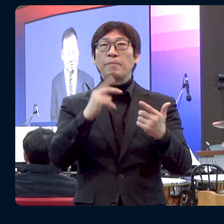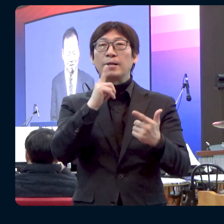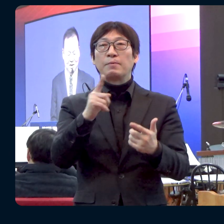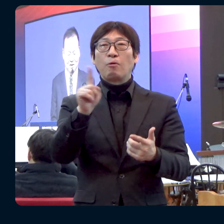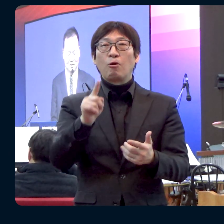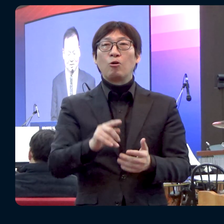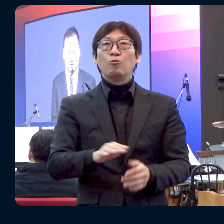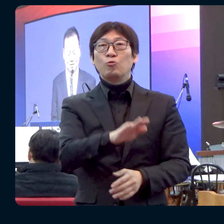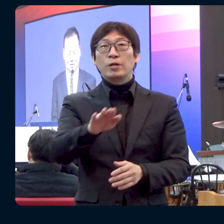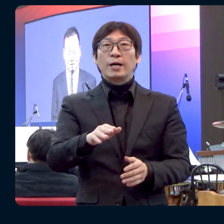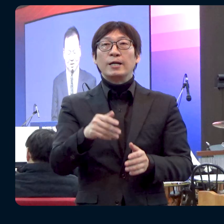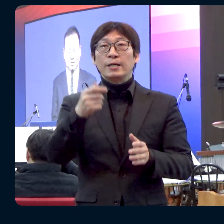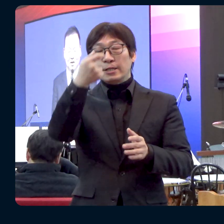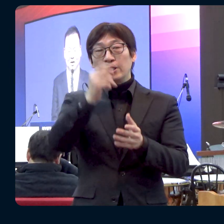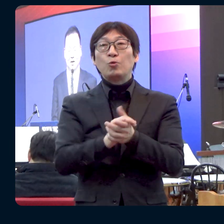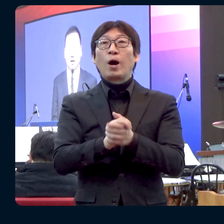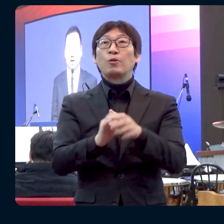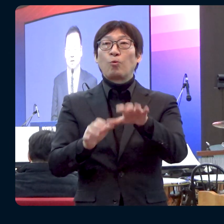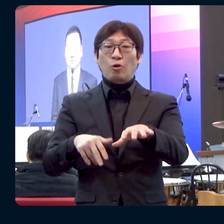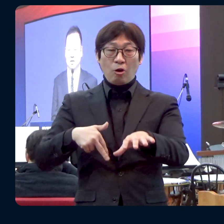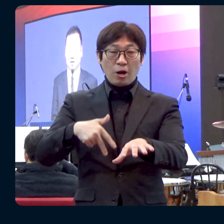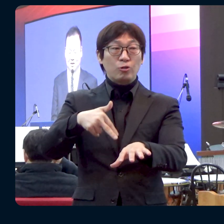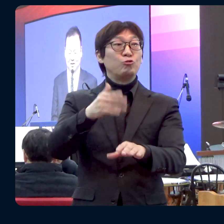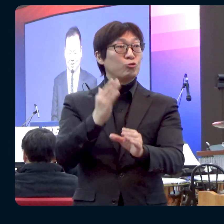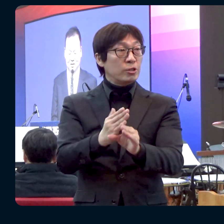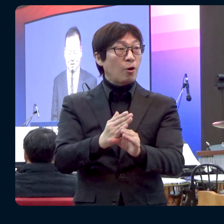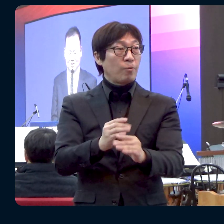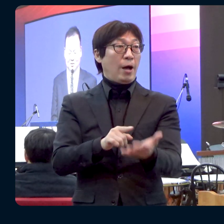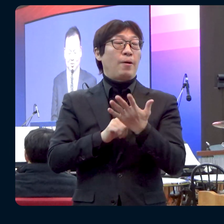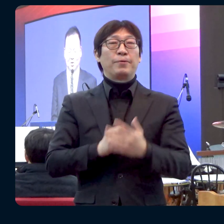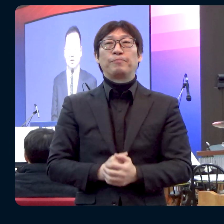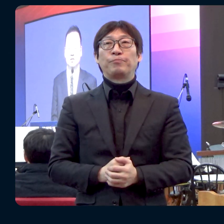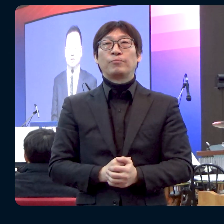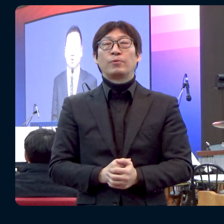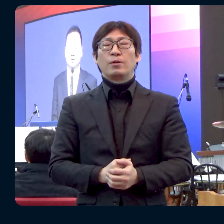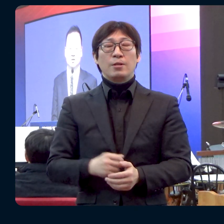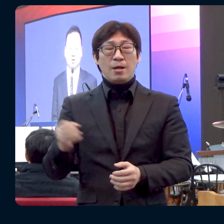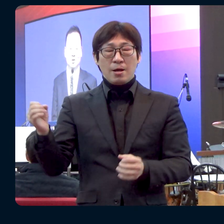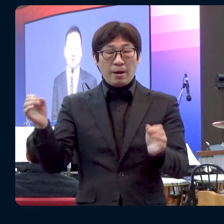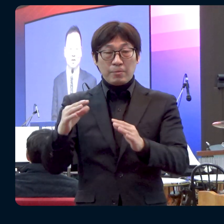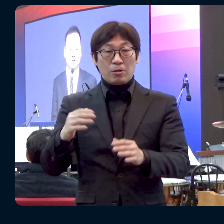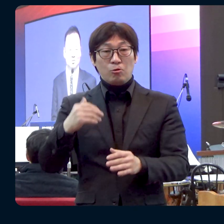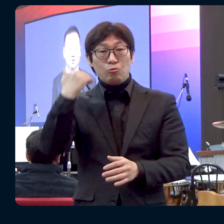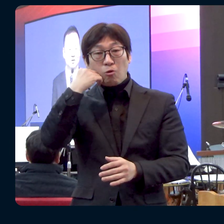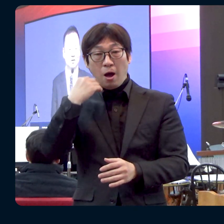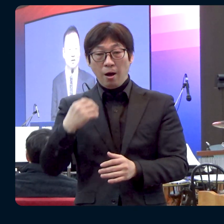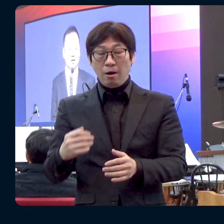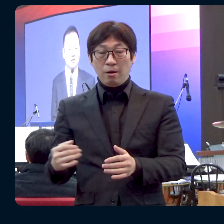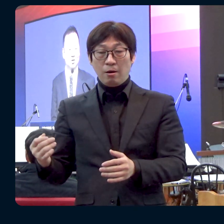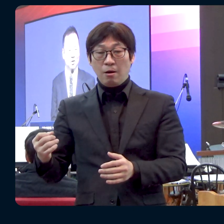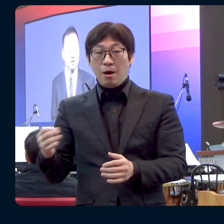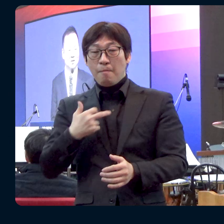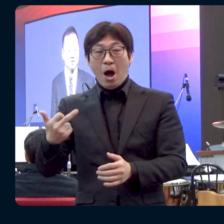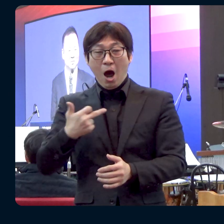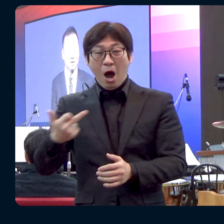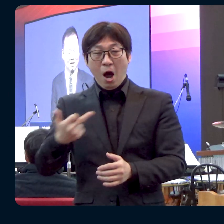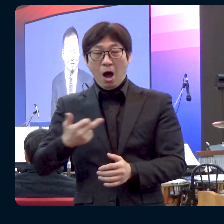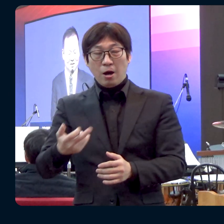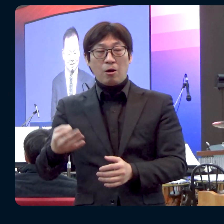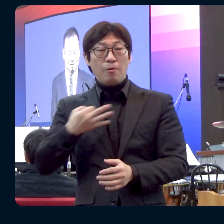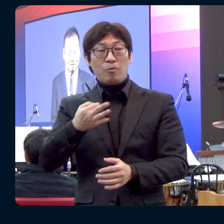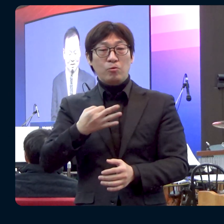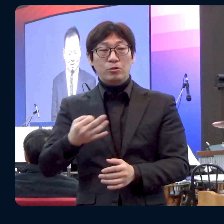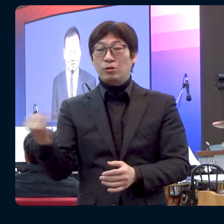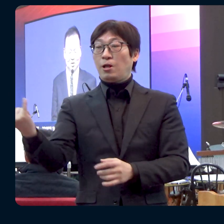있었다라고 말합니다. 그런데 갑자기 소리를 지르면서 따라붙는 한 여인이